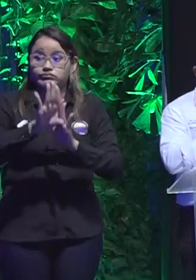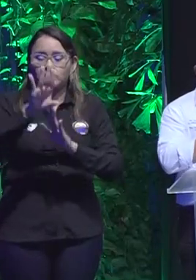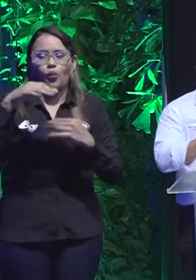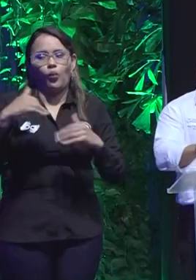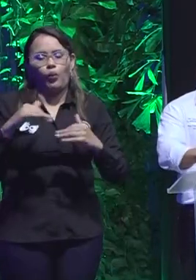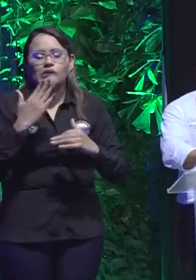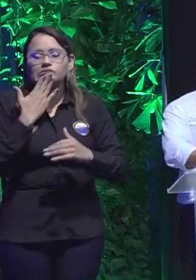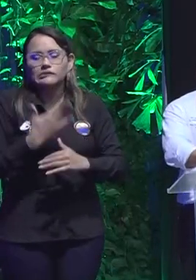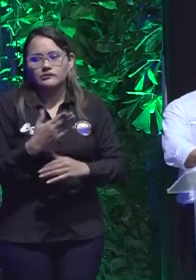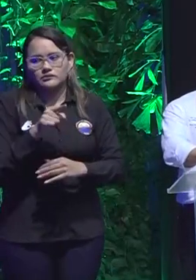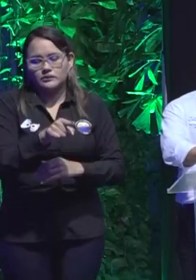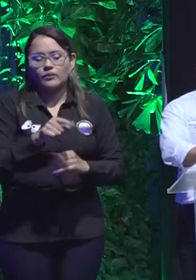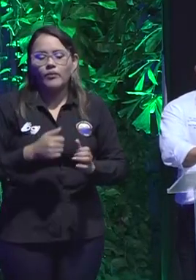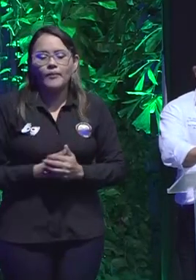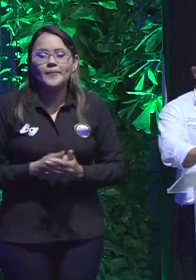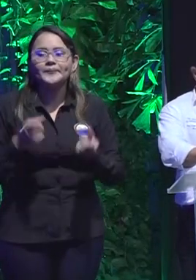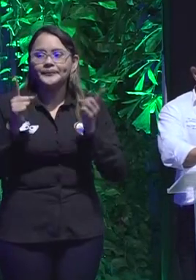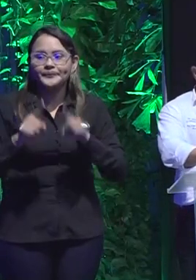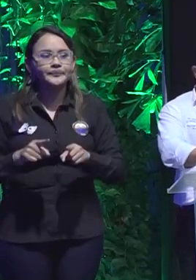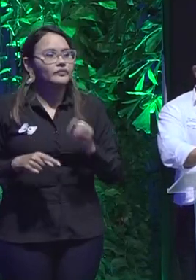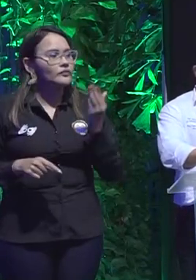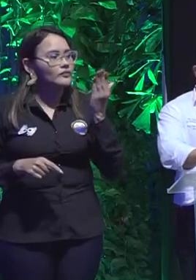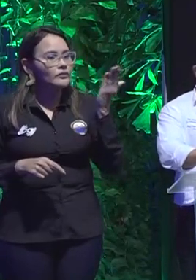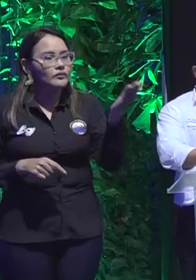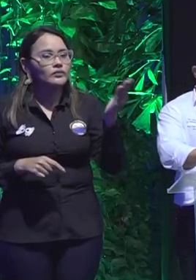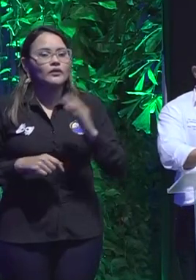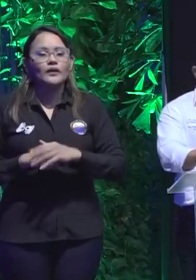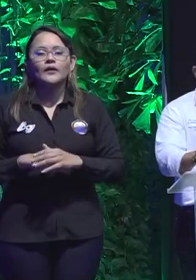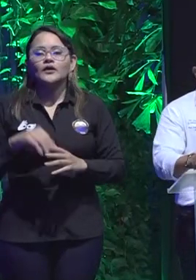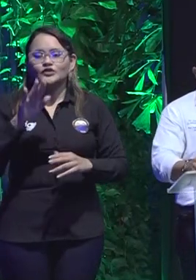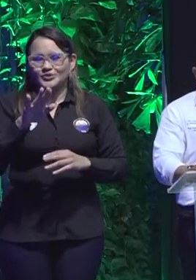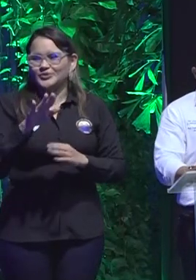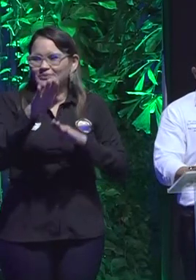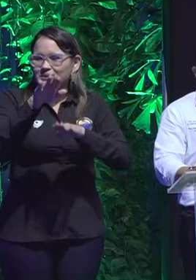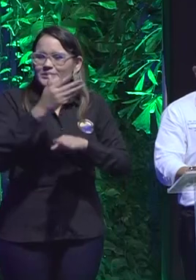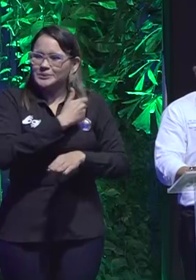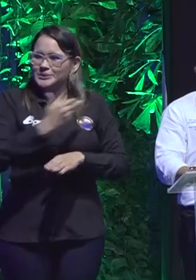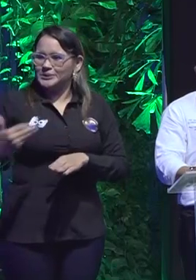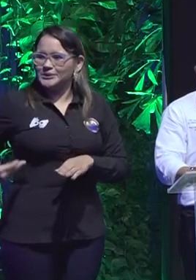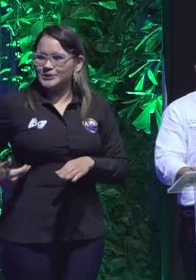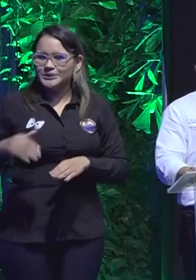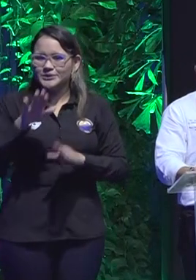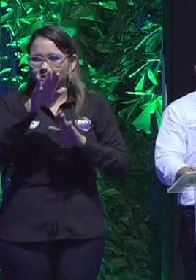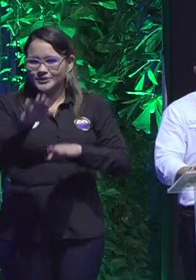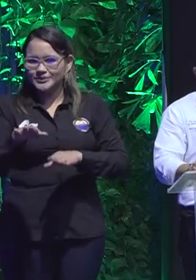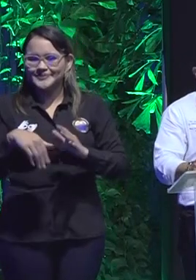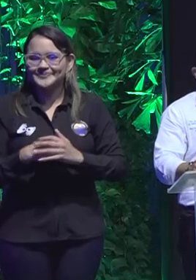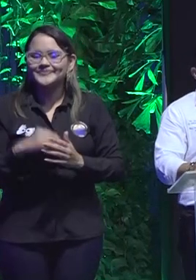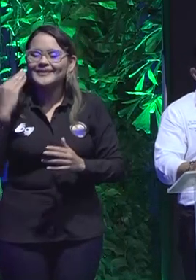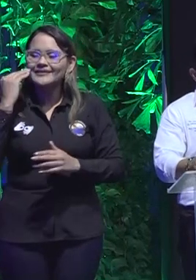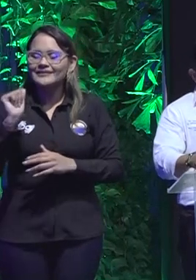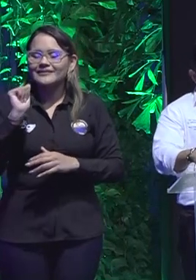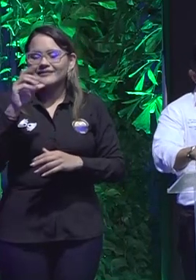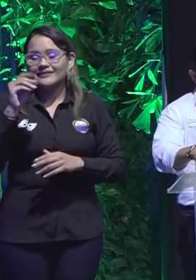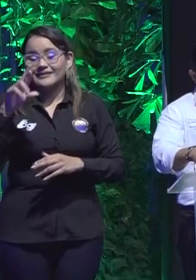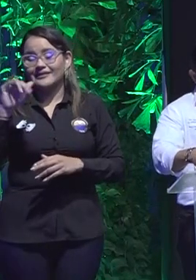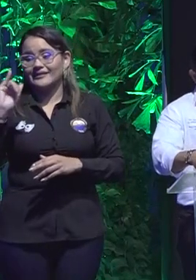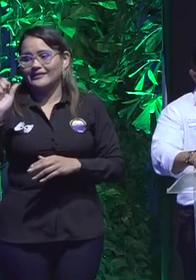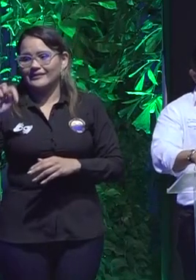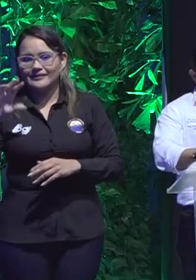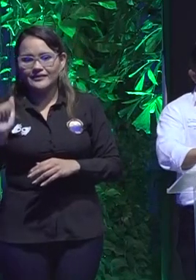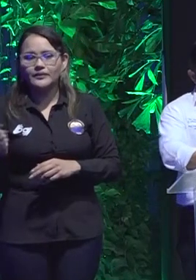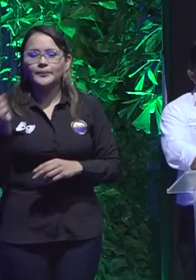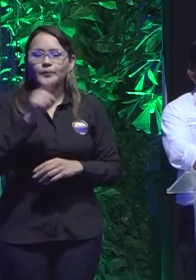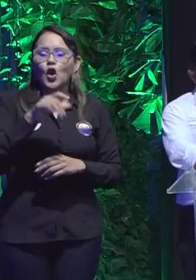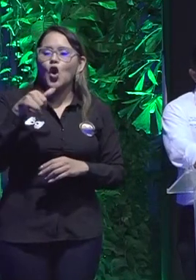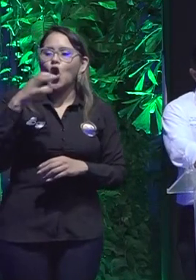la señora delegada del señor Presidente de la República, egresada antropóloga Eliana Toncel, al doctor José Miguel